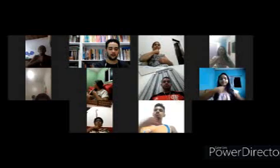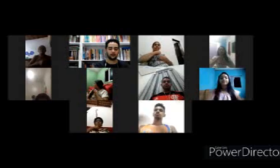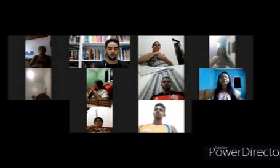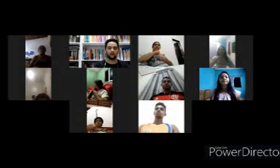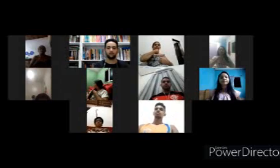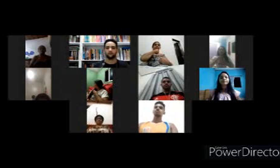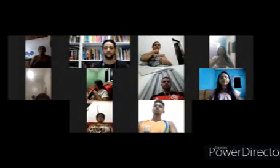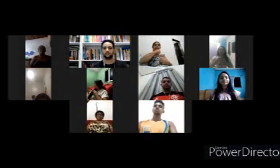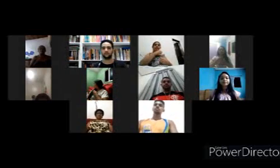Carro.